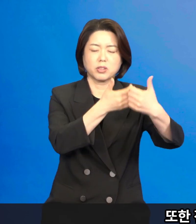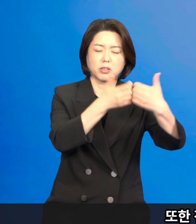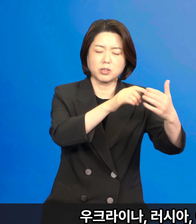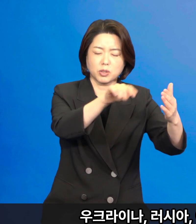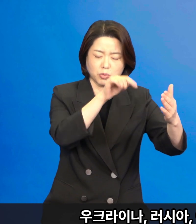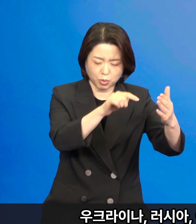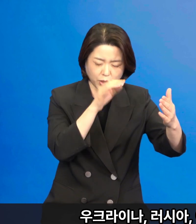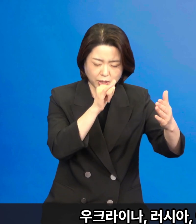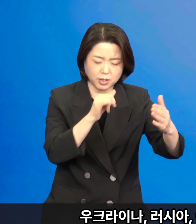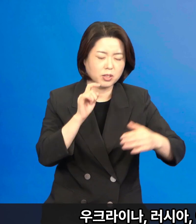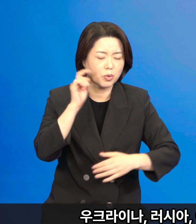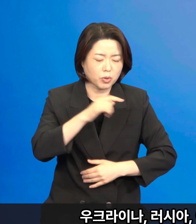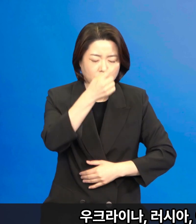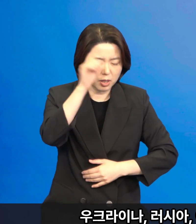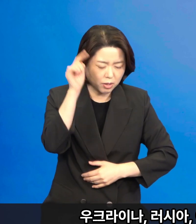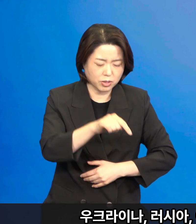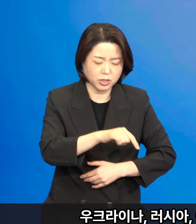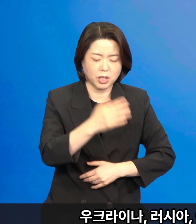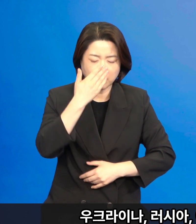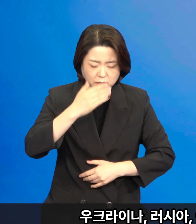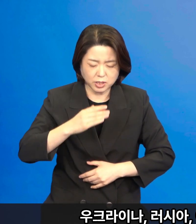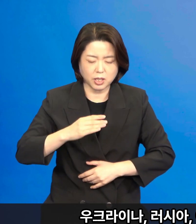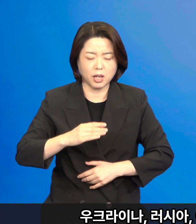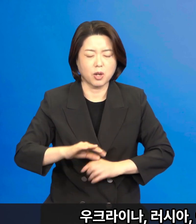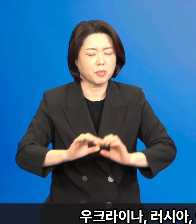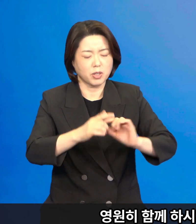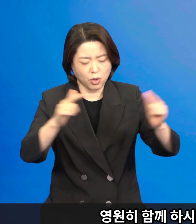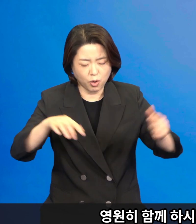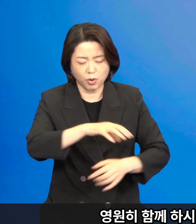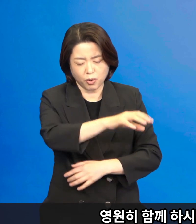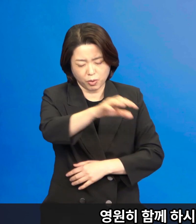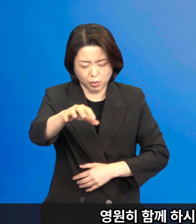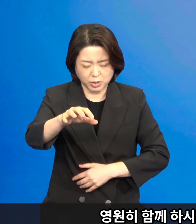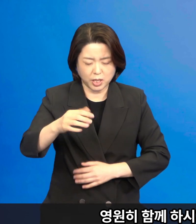있는 우크라이나, 러시아, 이스라엘, 팔레스틴 땅 가운데